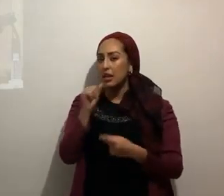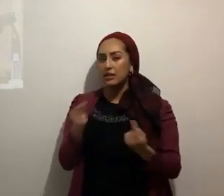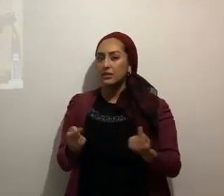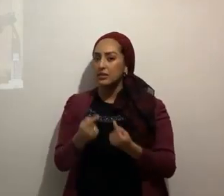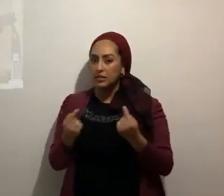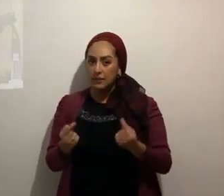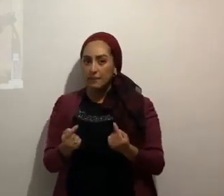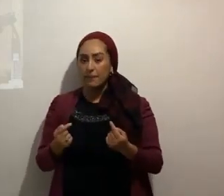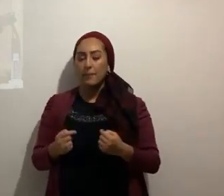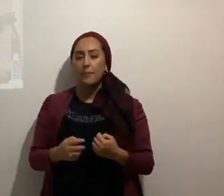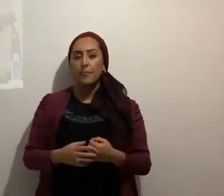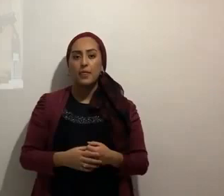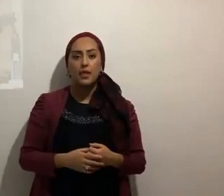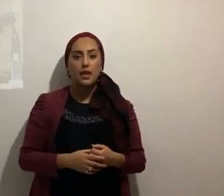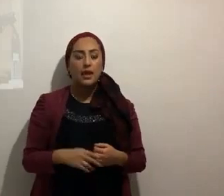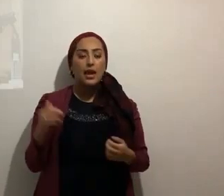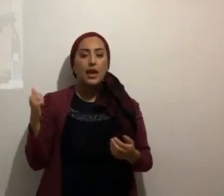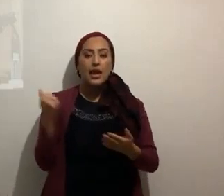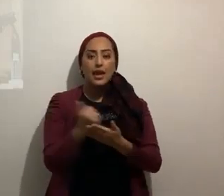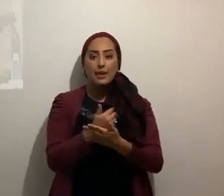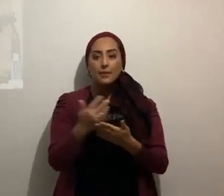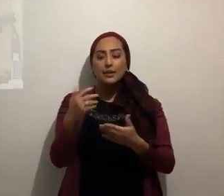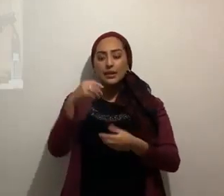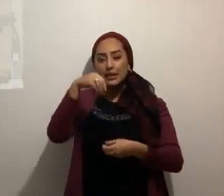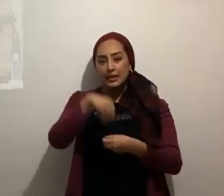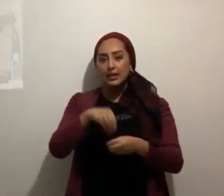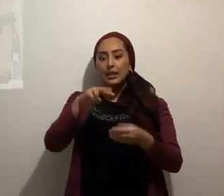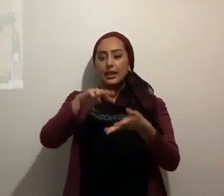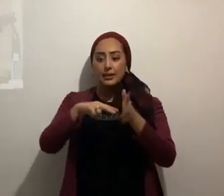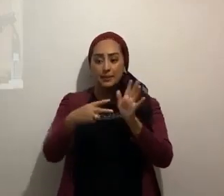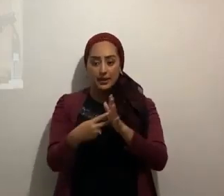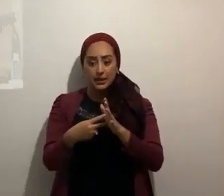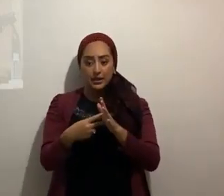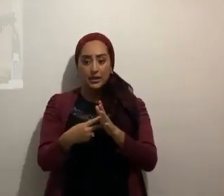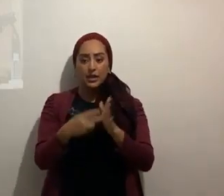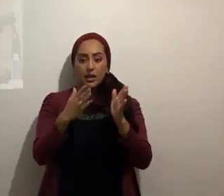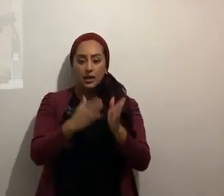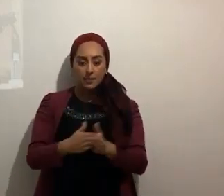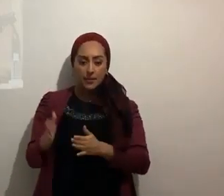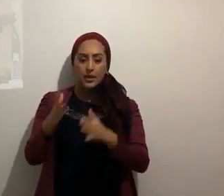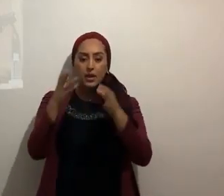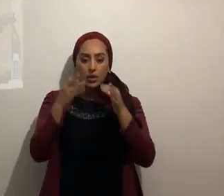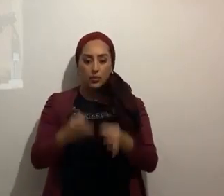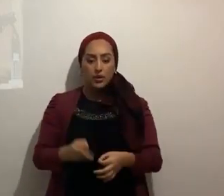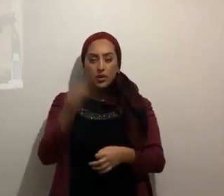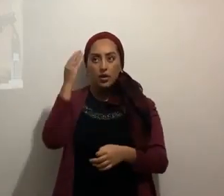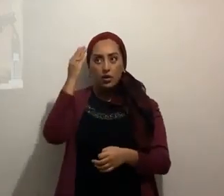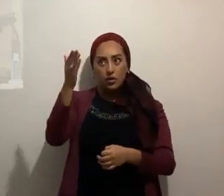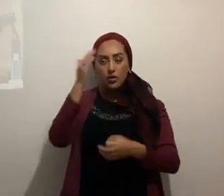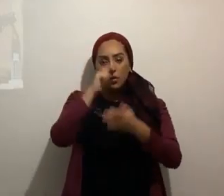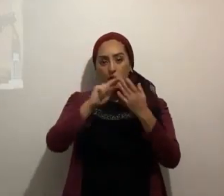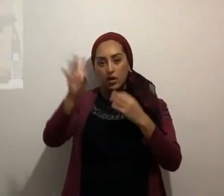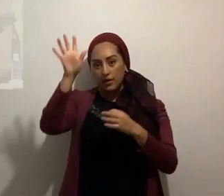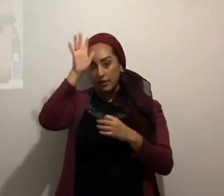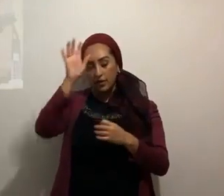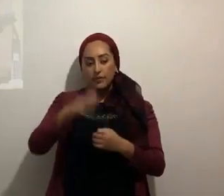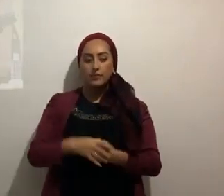repito. Todo en el contexto de la voluntad del Abacados, del Padre Santo.